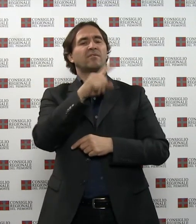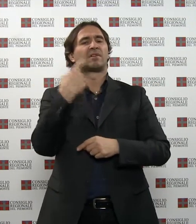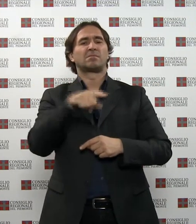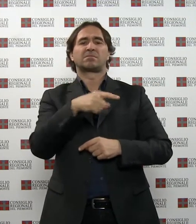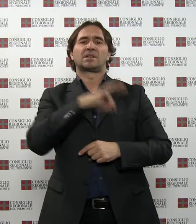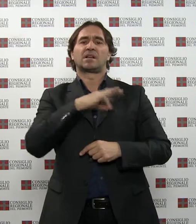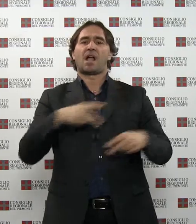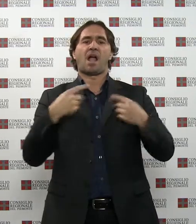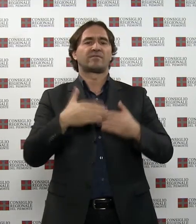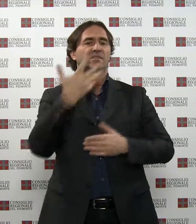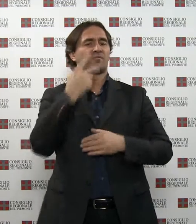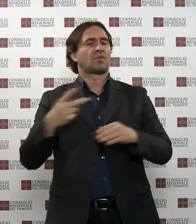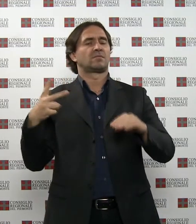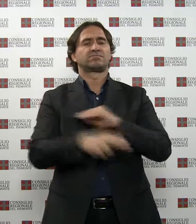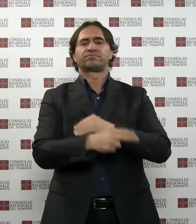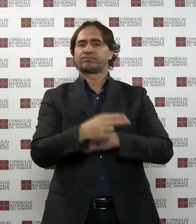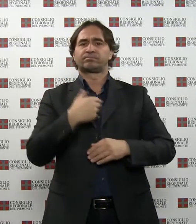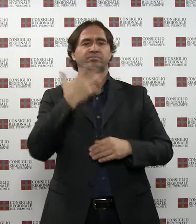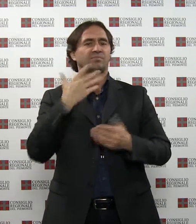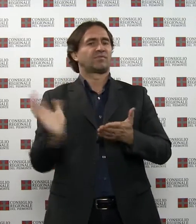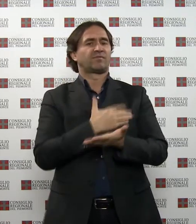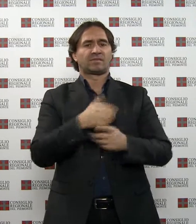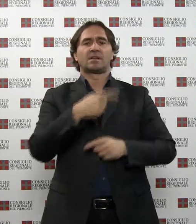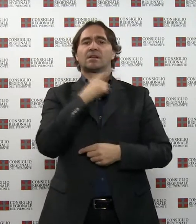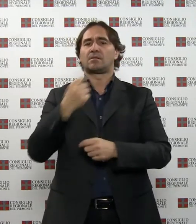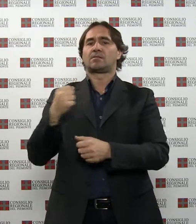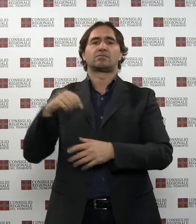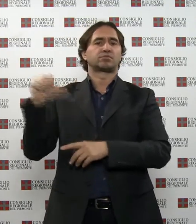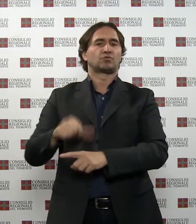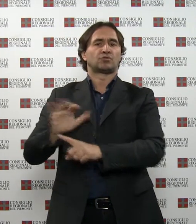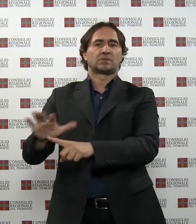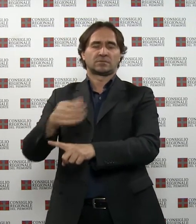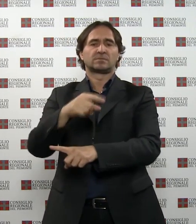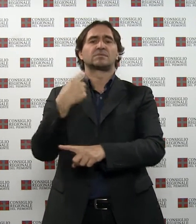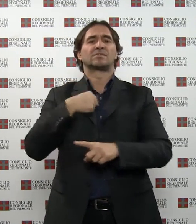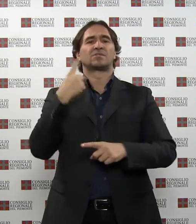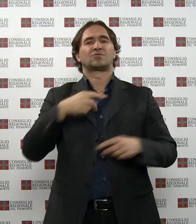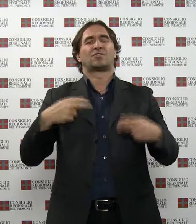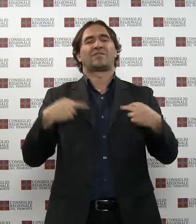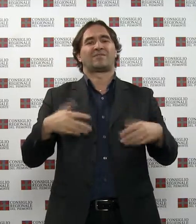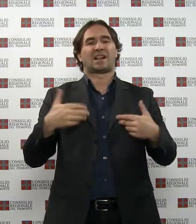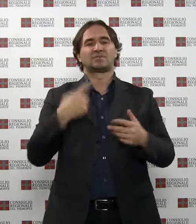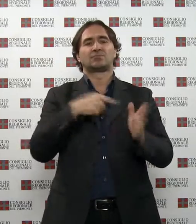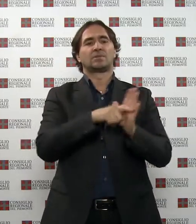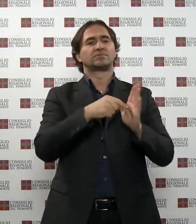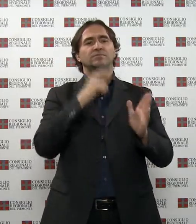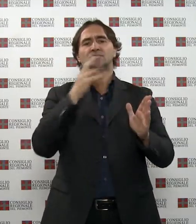deciso nella 9ª legislatura, a partire dagli eletti dell'attuale legislatura, il vitalizio è stato già eliminato.